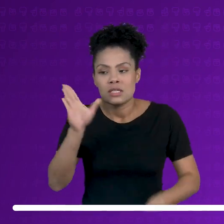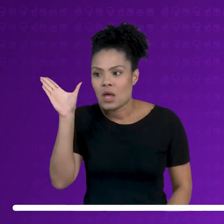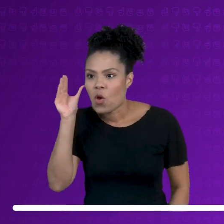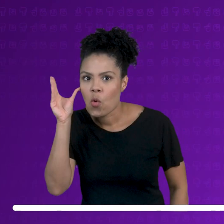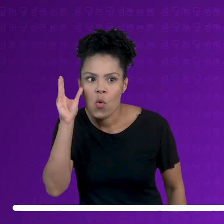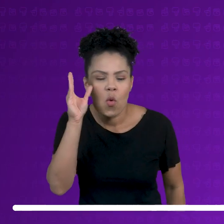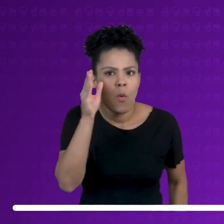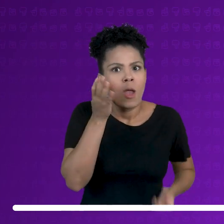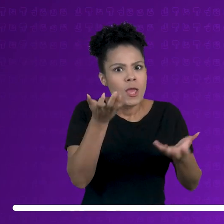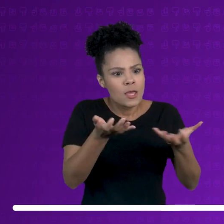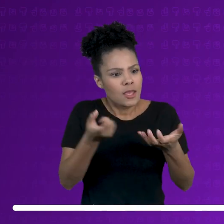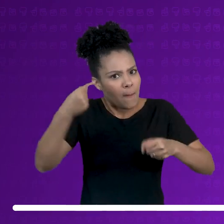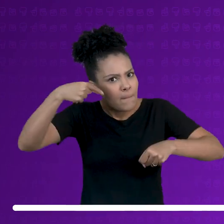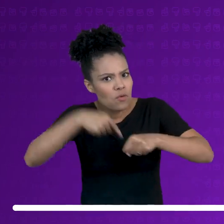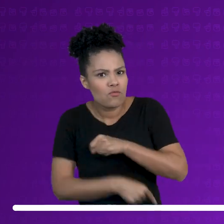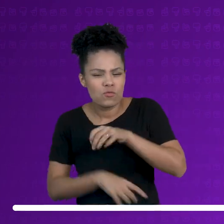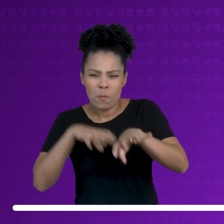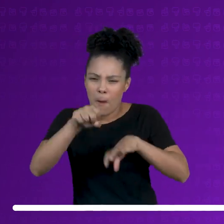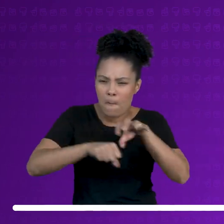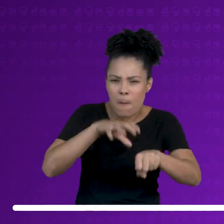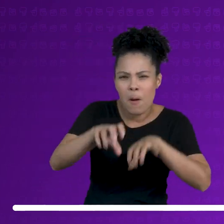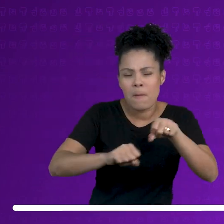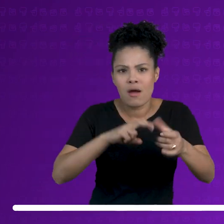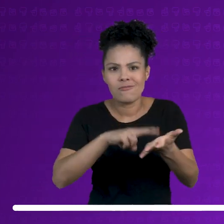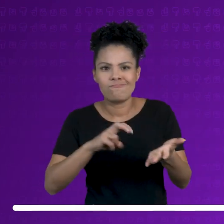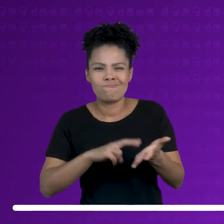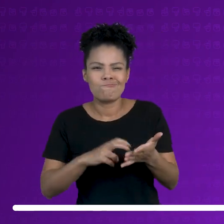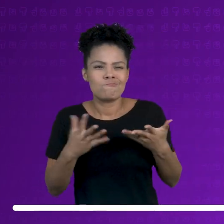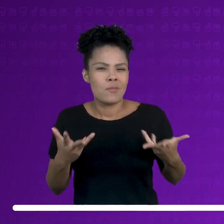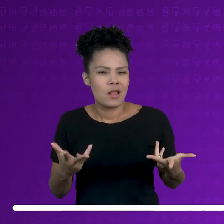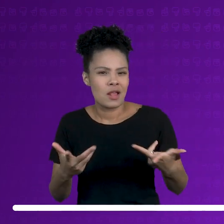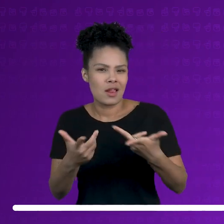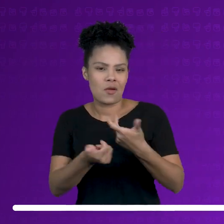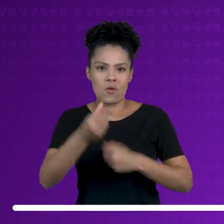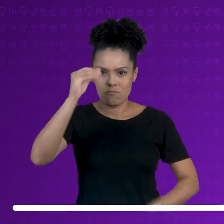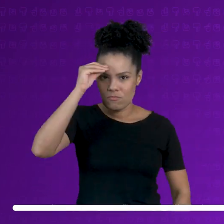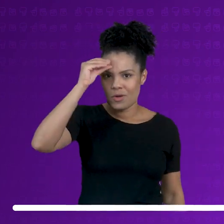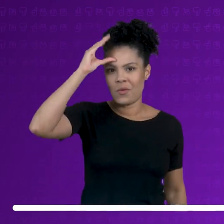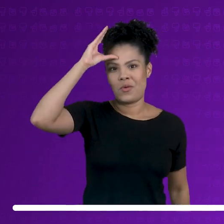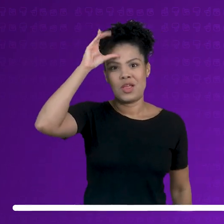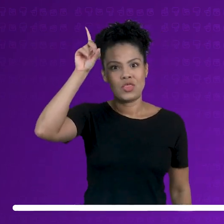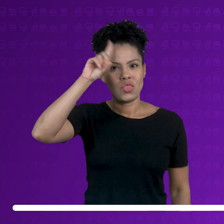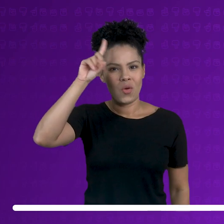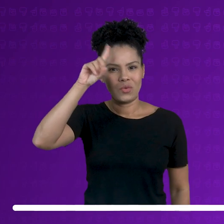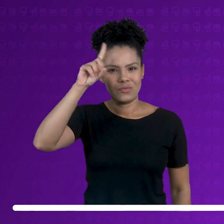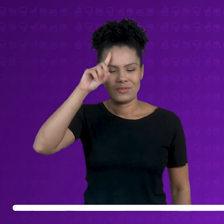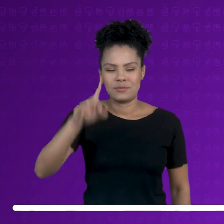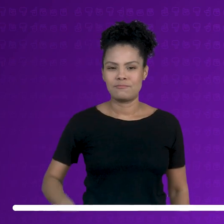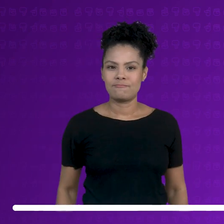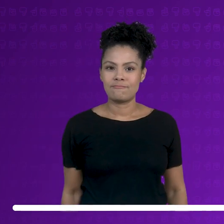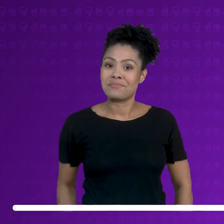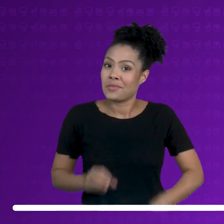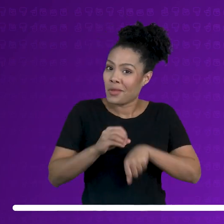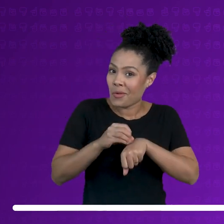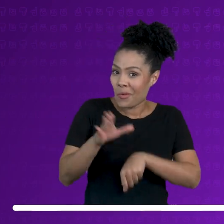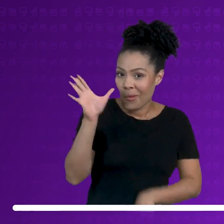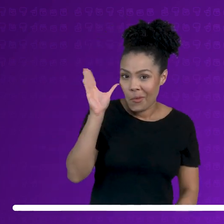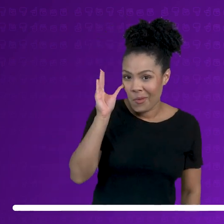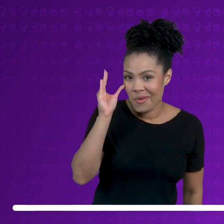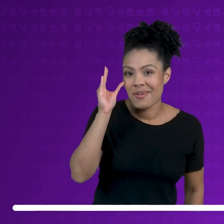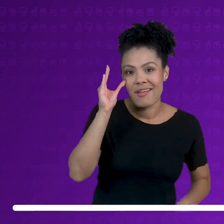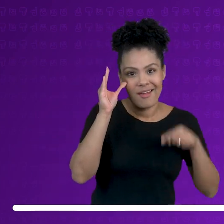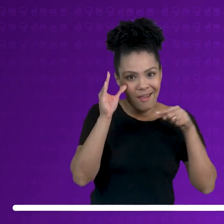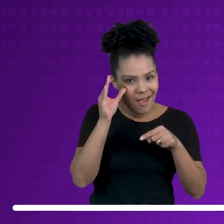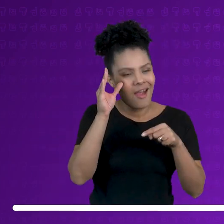tenha curiosidade em ir além, adquirir vocabulário, aprimorar o conhecimento a cada dia. Essa curiosidade pode